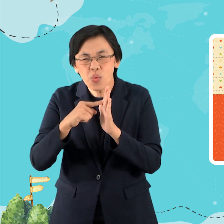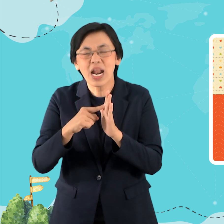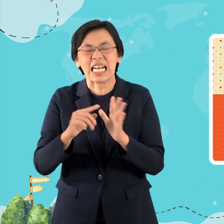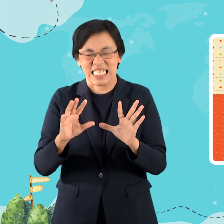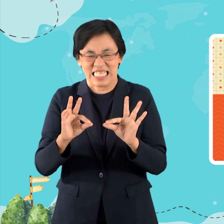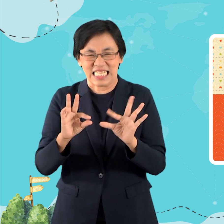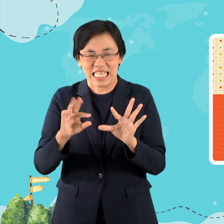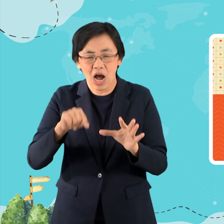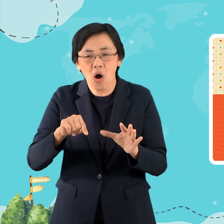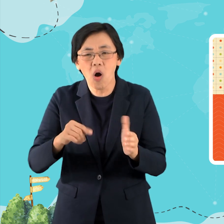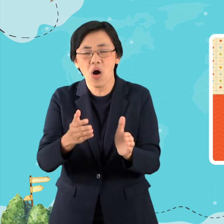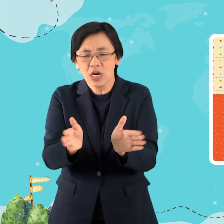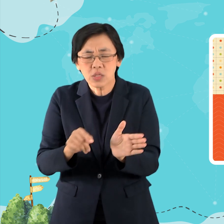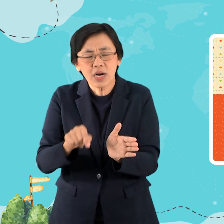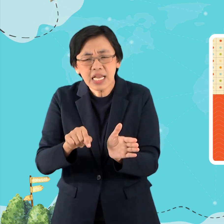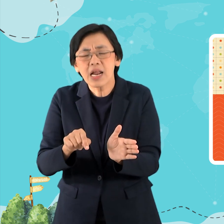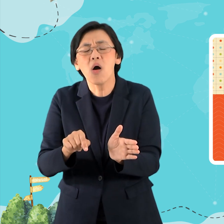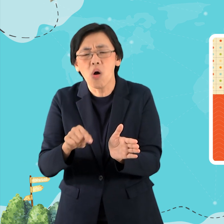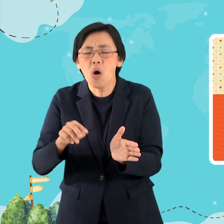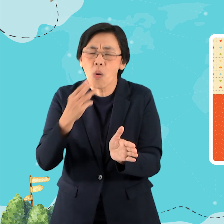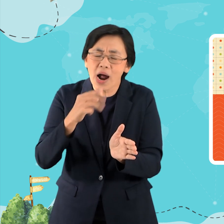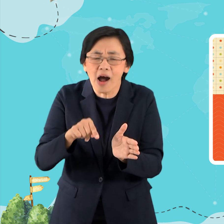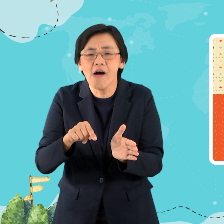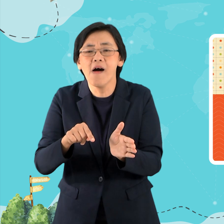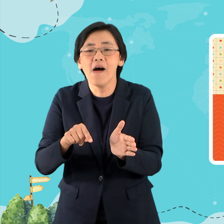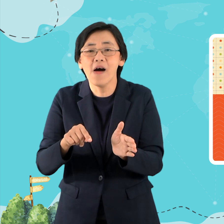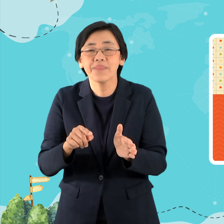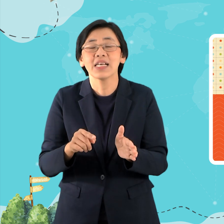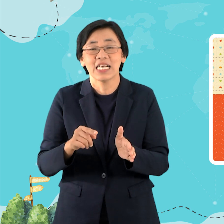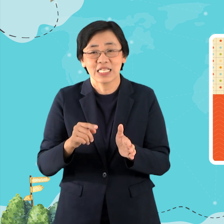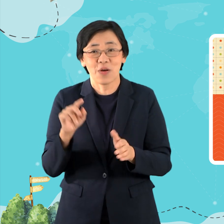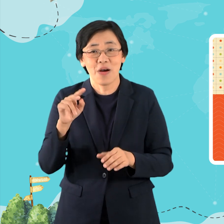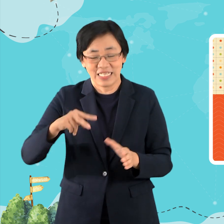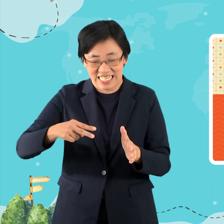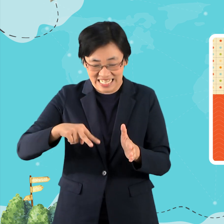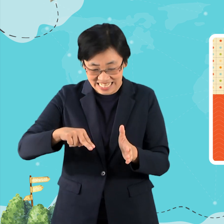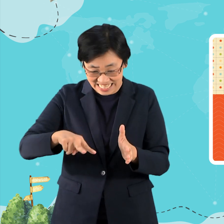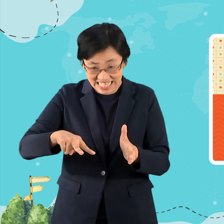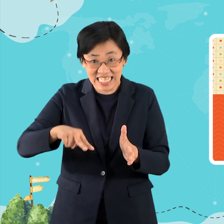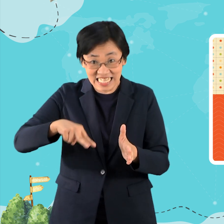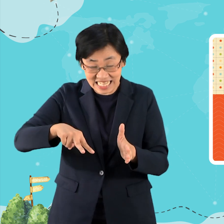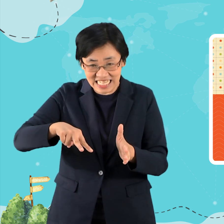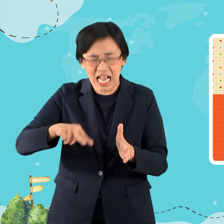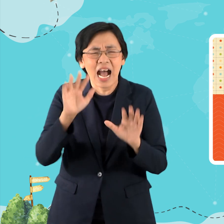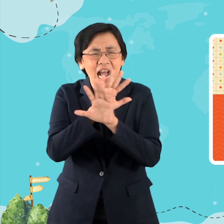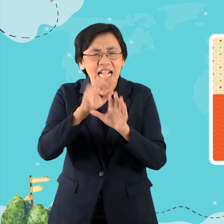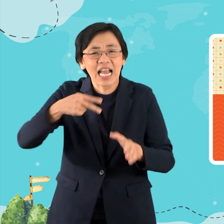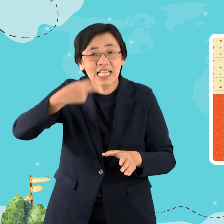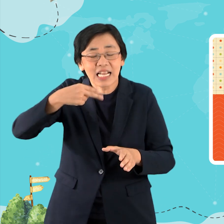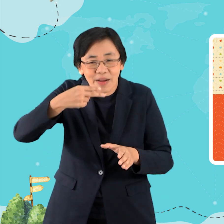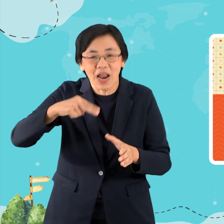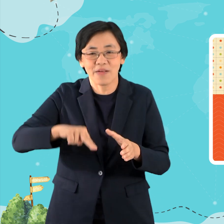ข้นไม่มีรสชาตินะจ๊ะแล้วก็รับประทานโดยใช้ไม้ไผ่ที่นิตรายแยกออกจากกันคล้ายต